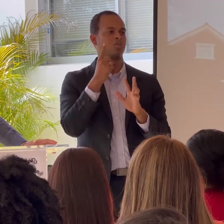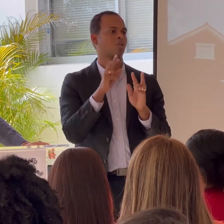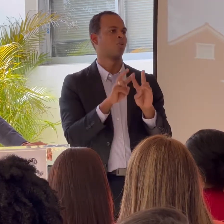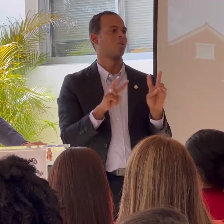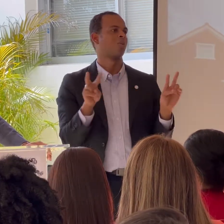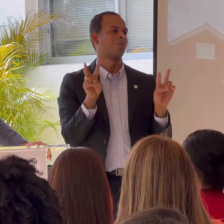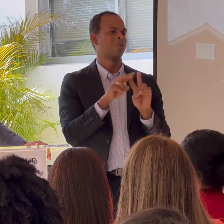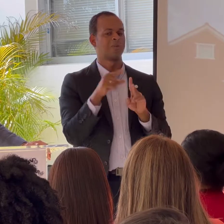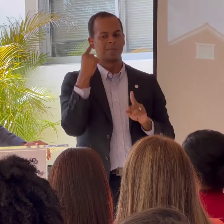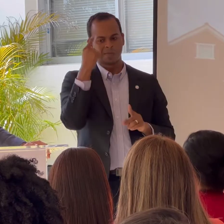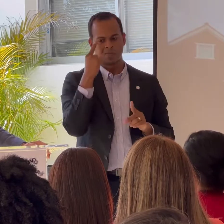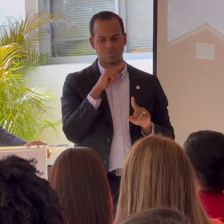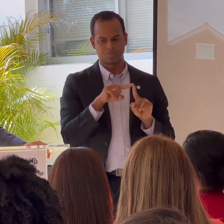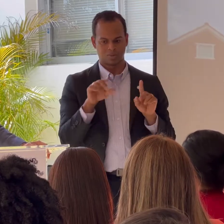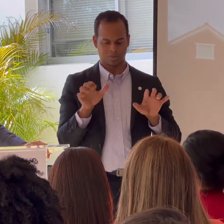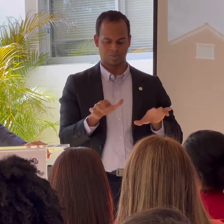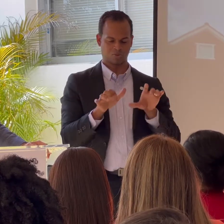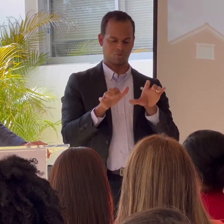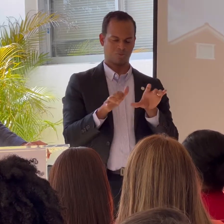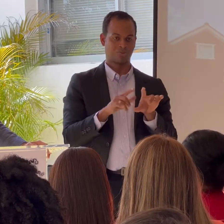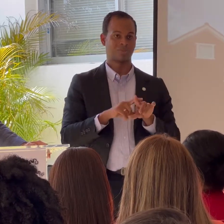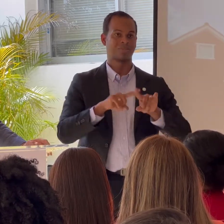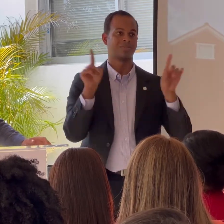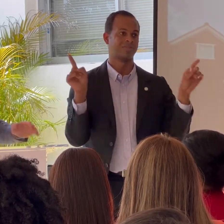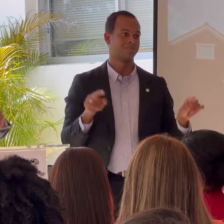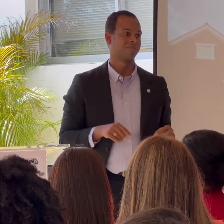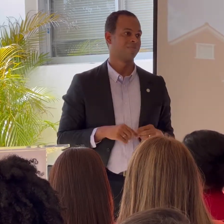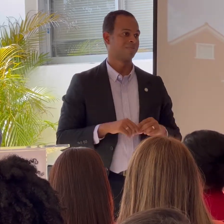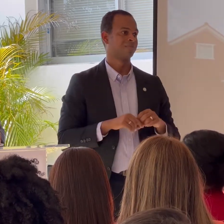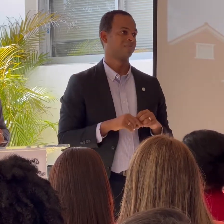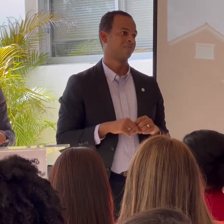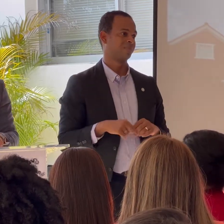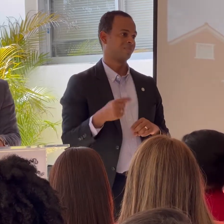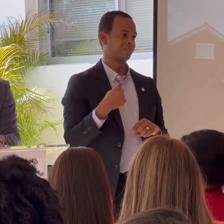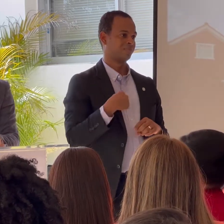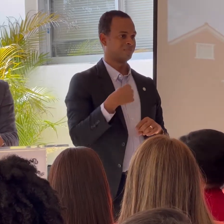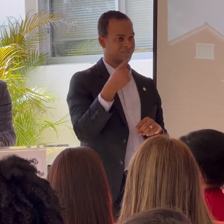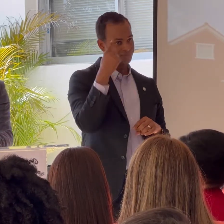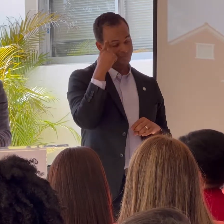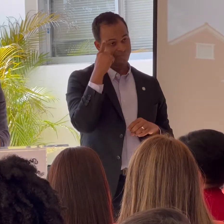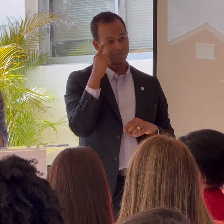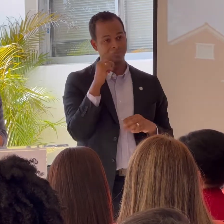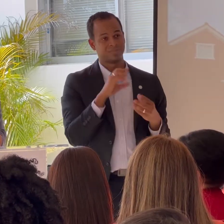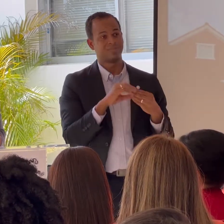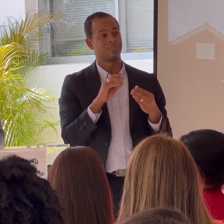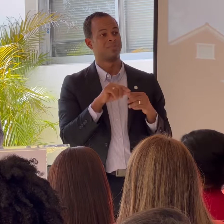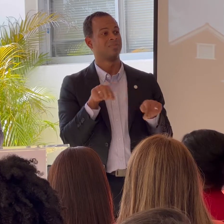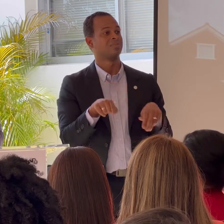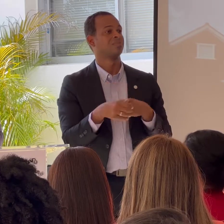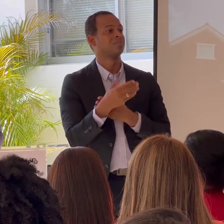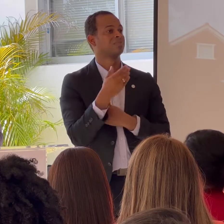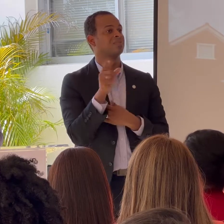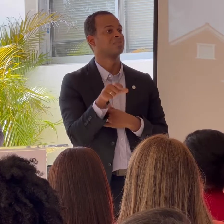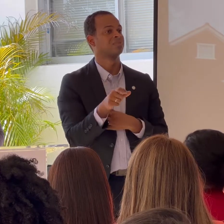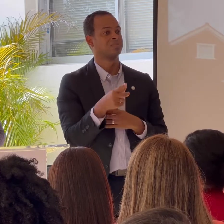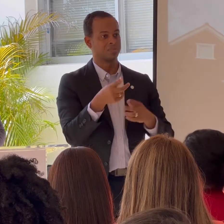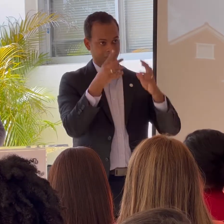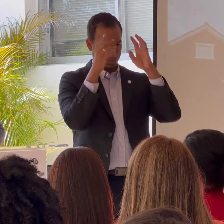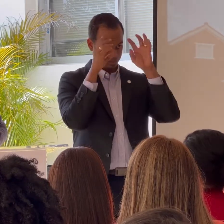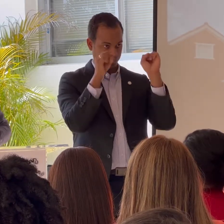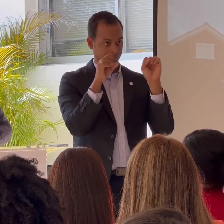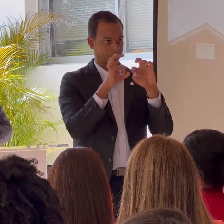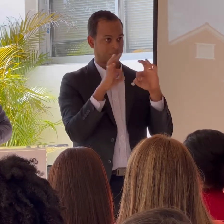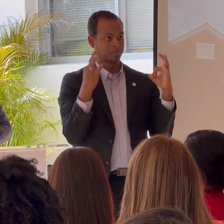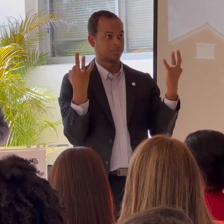su conducta nos refleja otra cosa. Por lo tanto, yo creo que es digno decir en esta mañana que tenemos un presidente que ama a